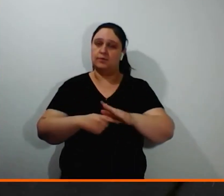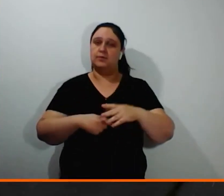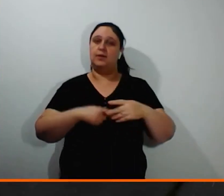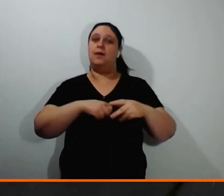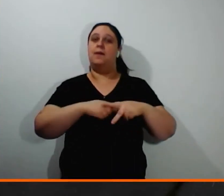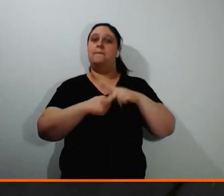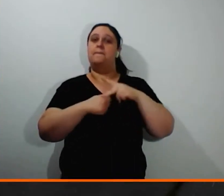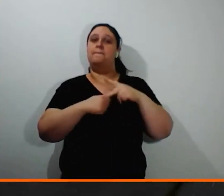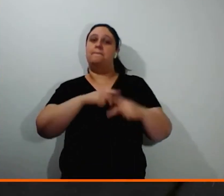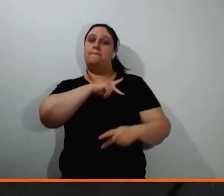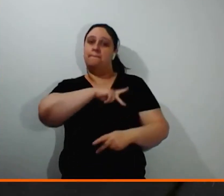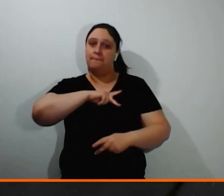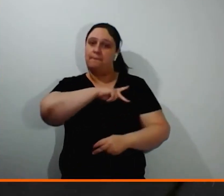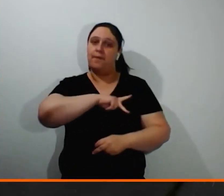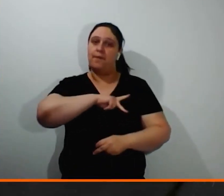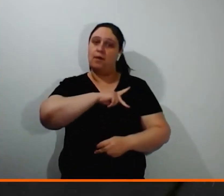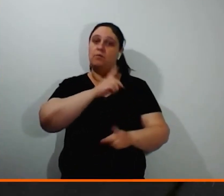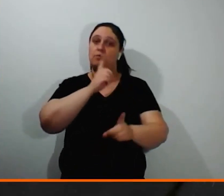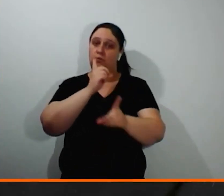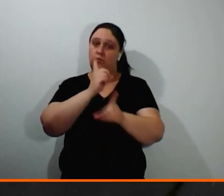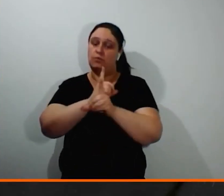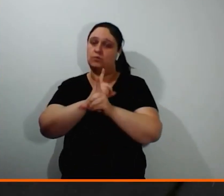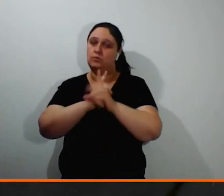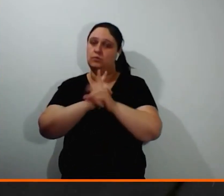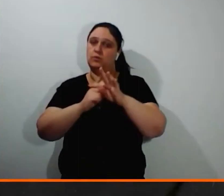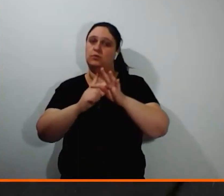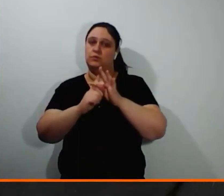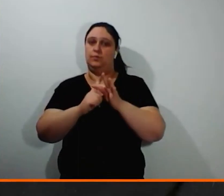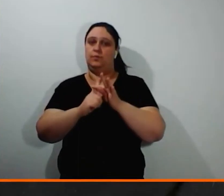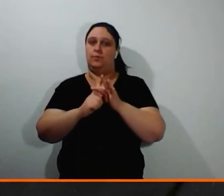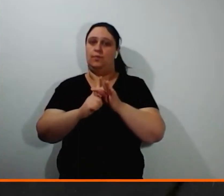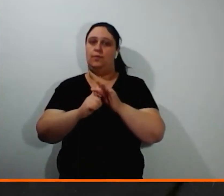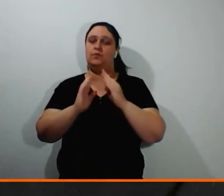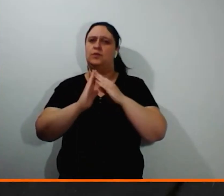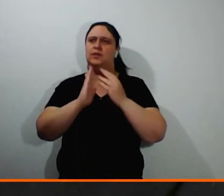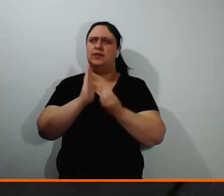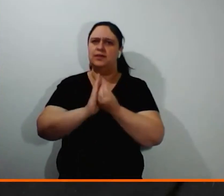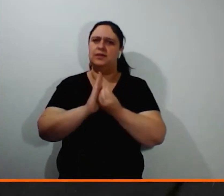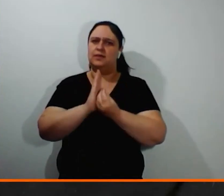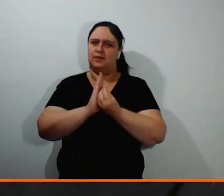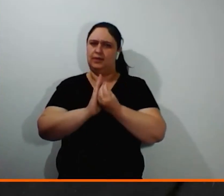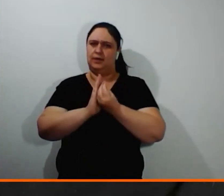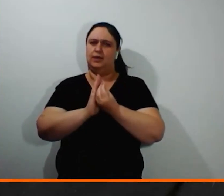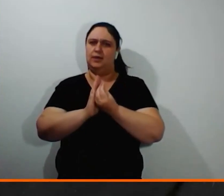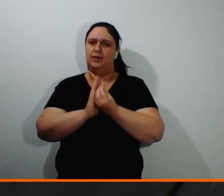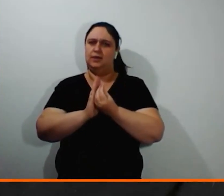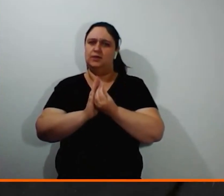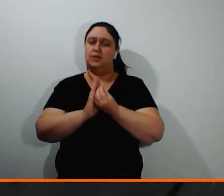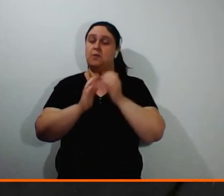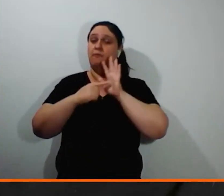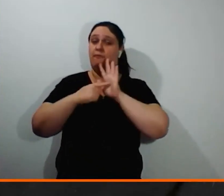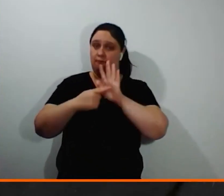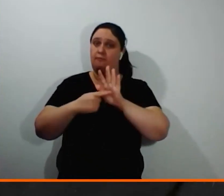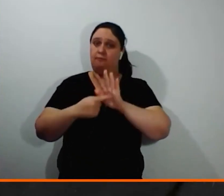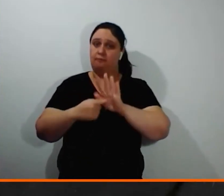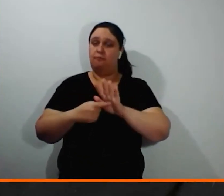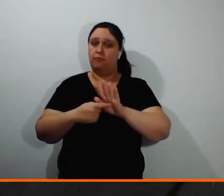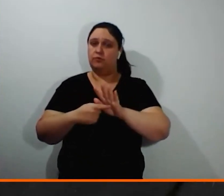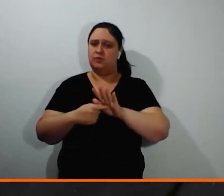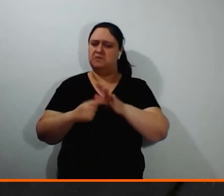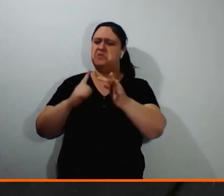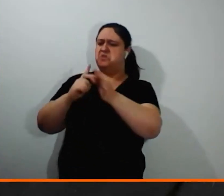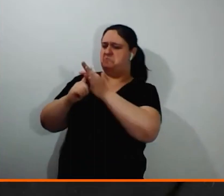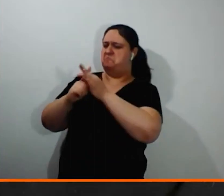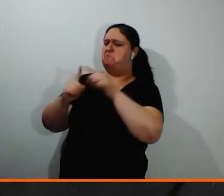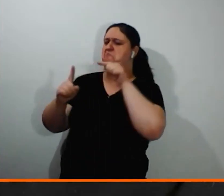duas igrejas, Icônio e Listra, davam bom testemunho dele. E Paulo